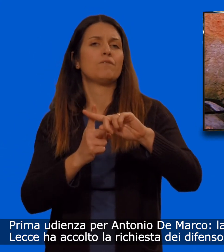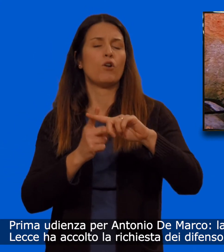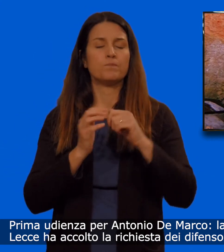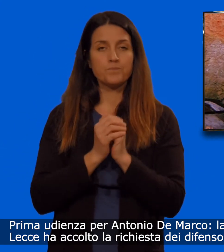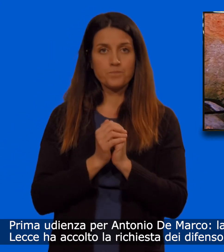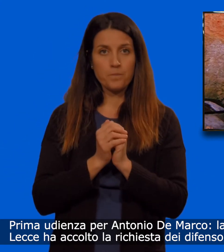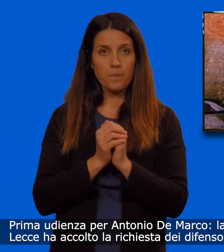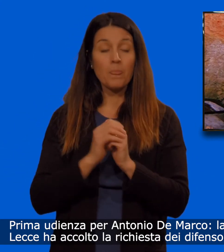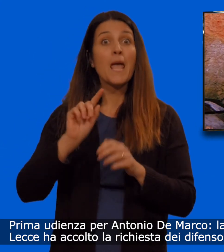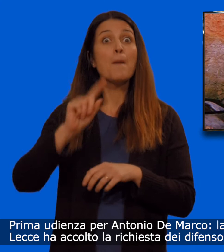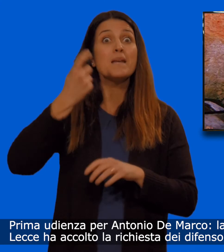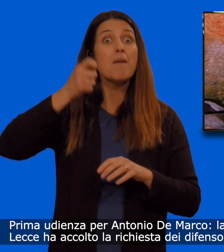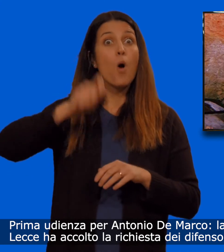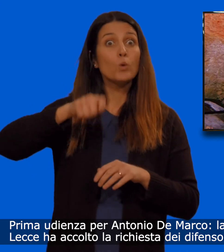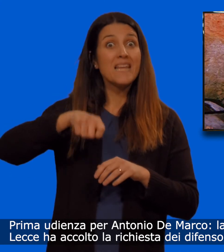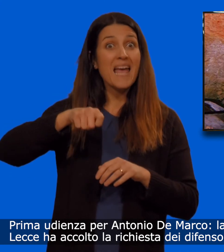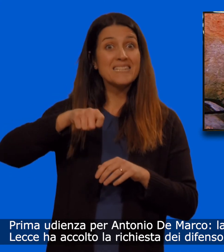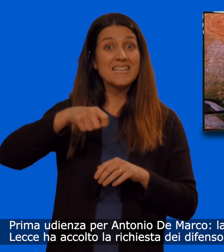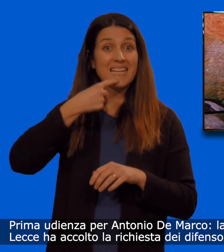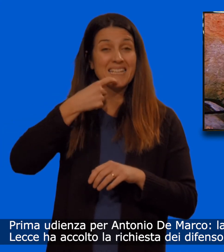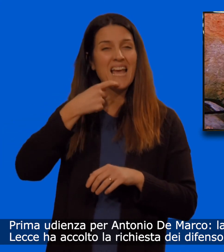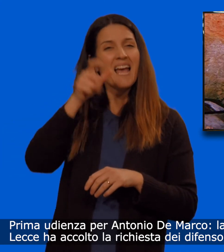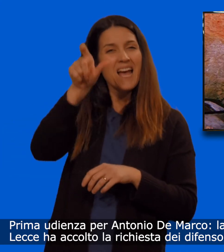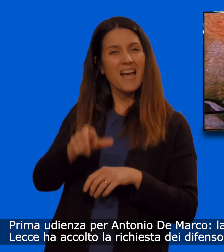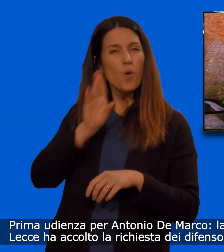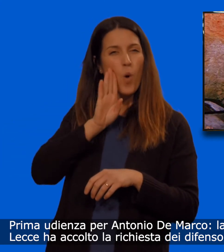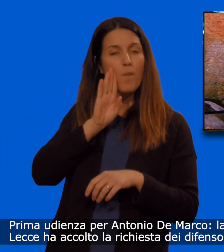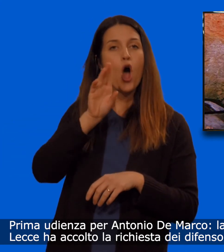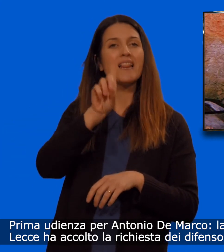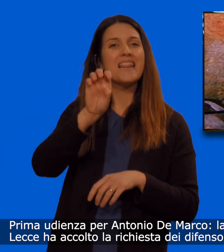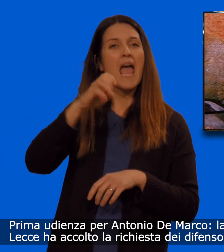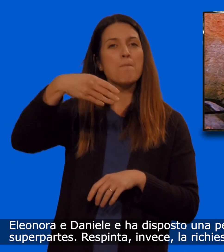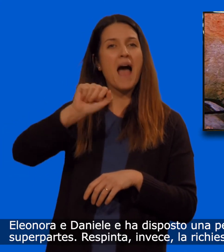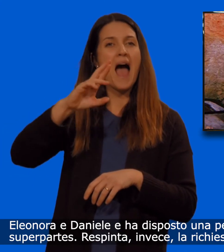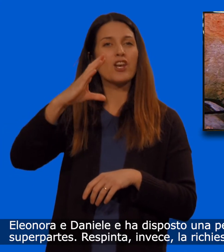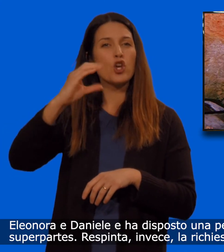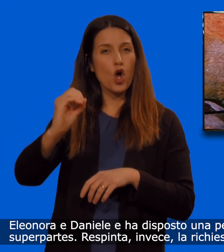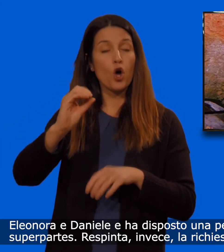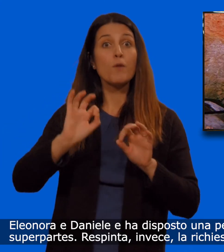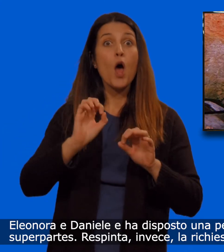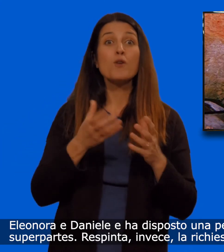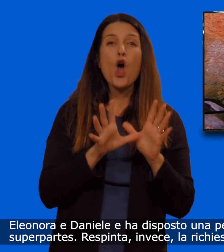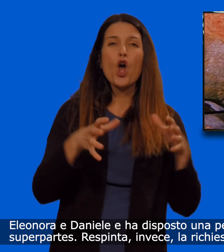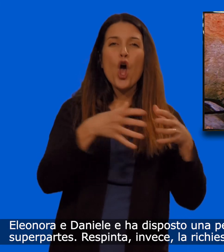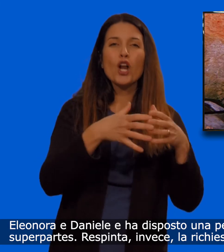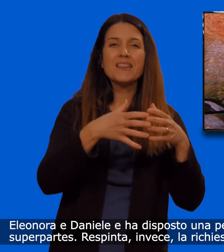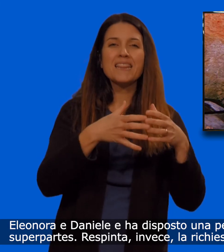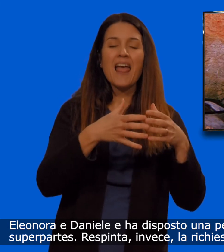La Corte d'Appello di Lecce ha accolto la richiesta dei difensori dell'omicida di Eleonora e Daniele e ha disposto